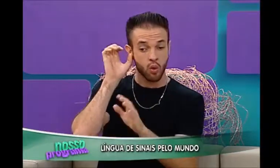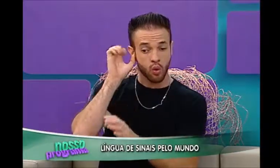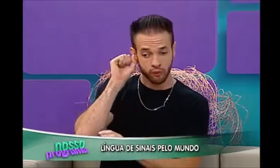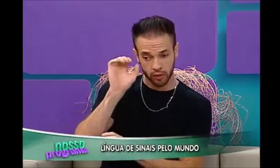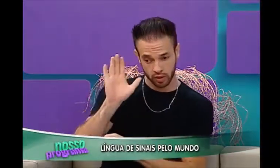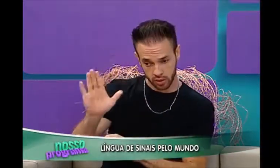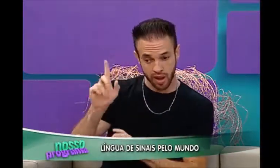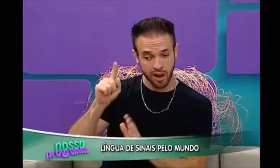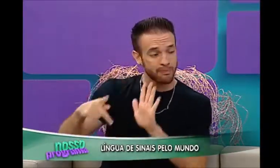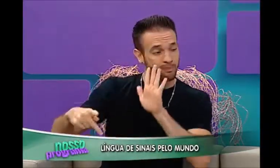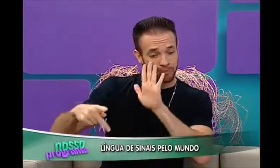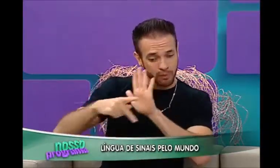uma cultura própria dele,